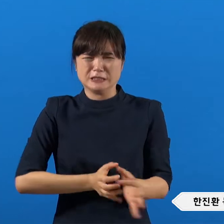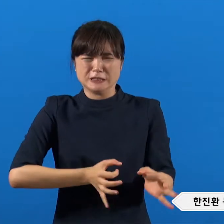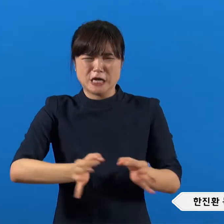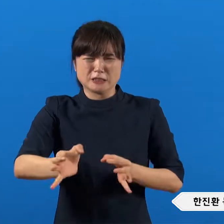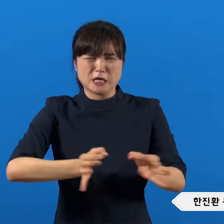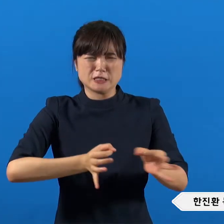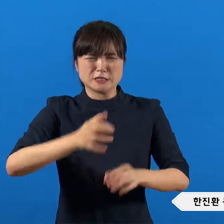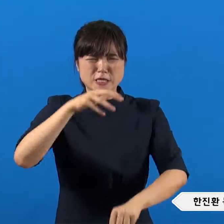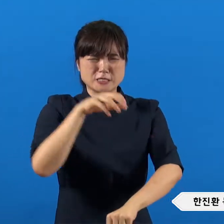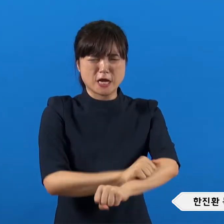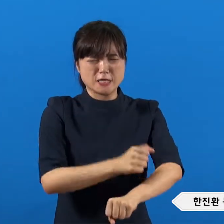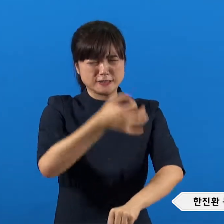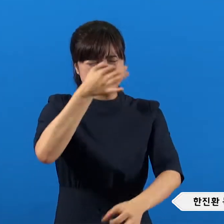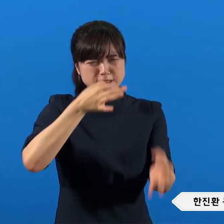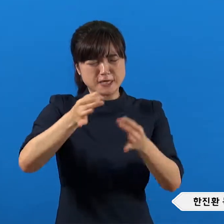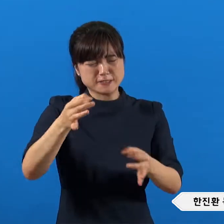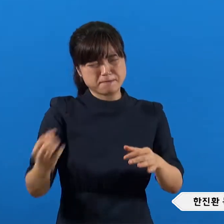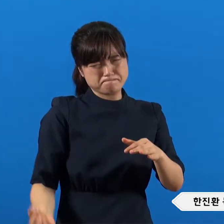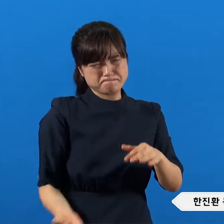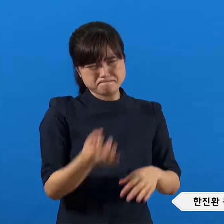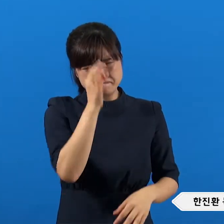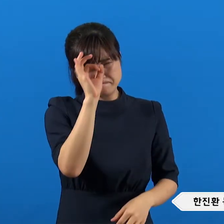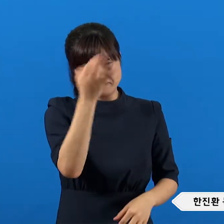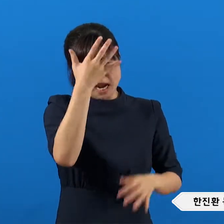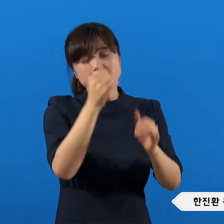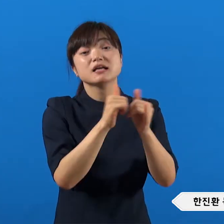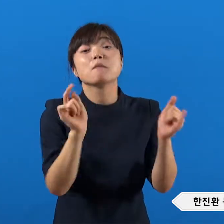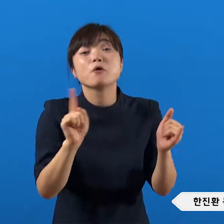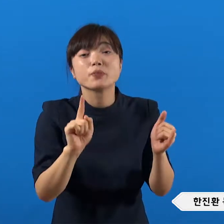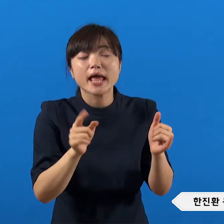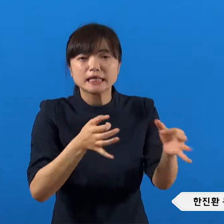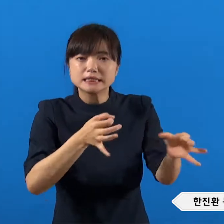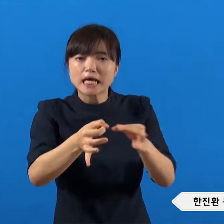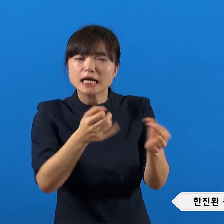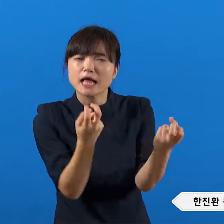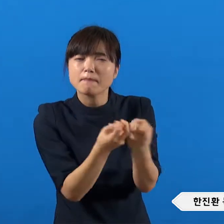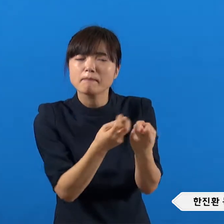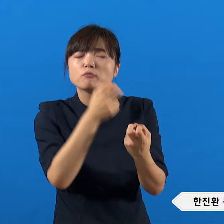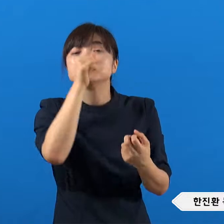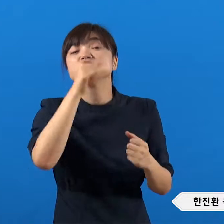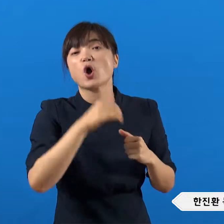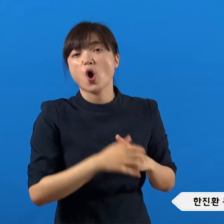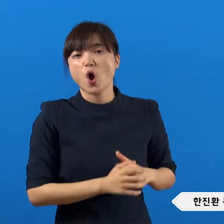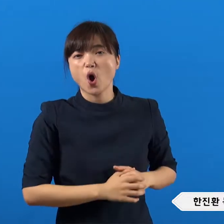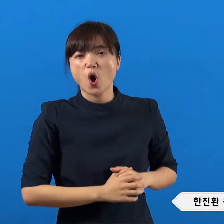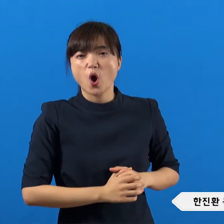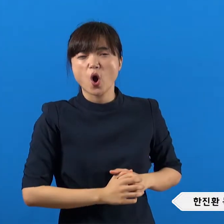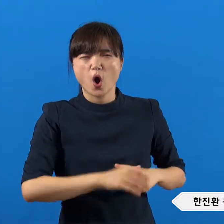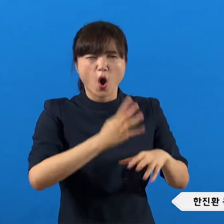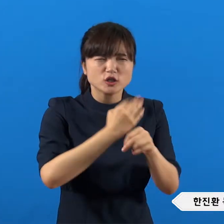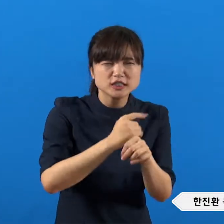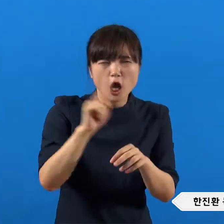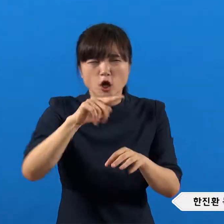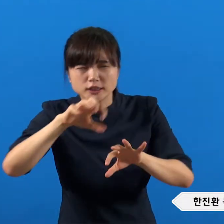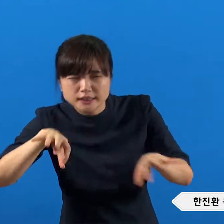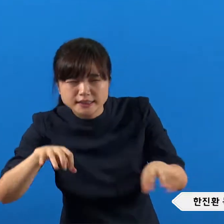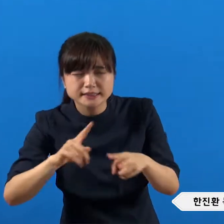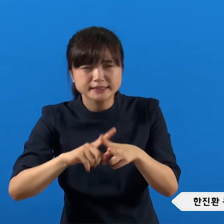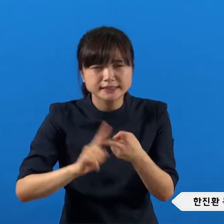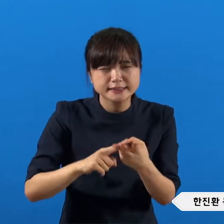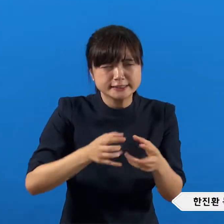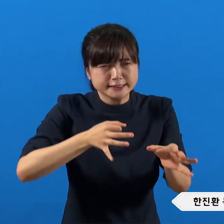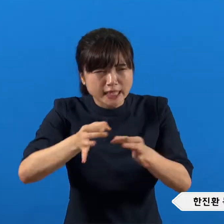장사를 잘하는 장사꾼은 장사 마인드가 있기 때문이지요. 그래서 언제 어디서든지